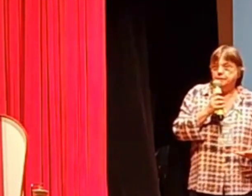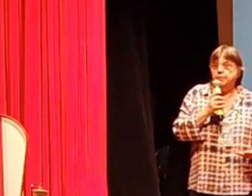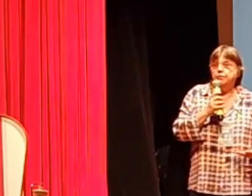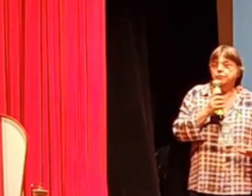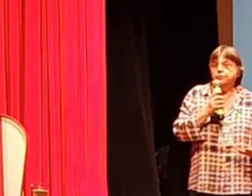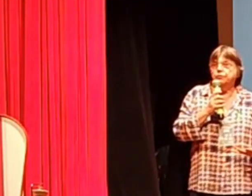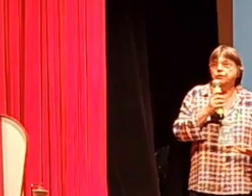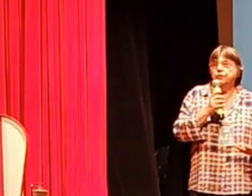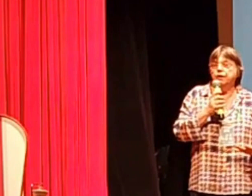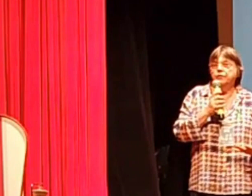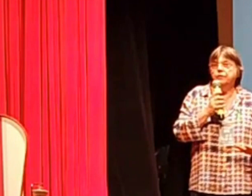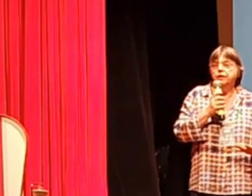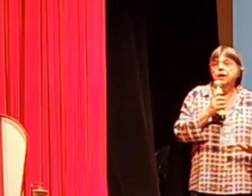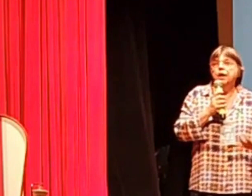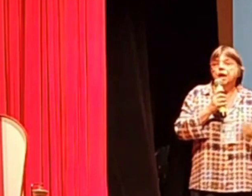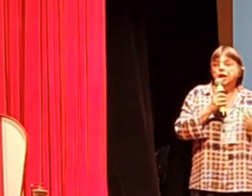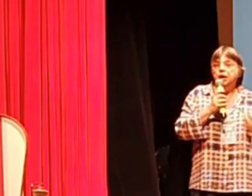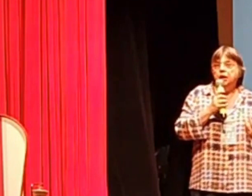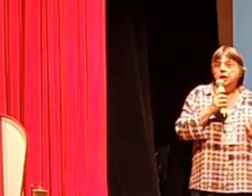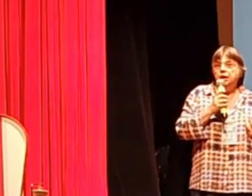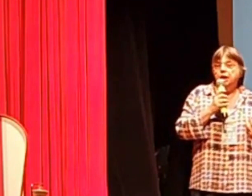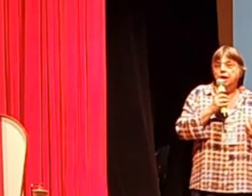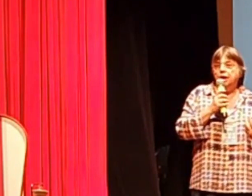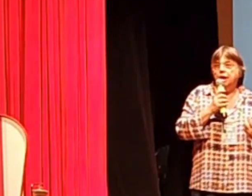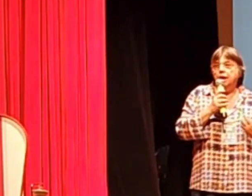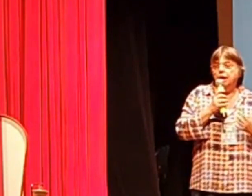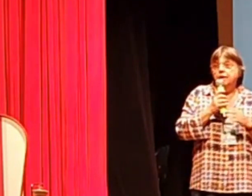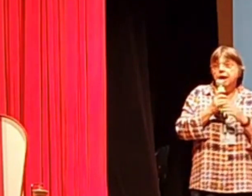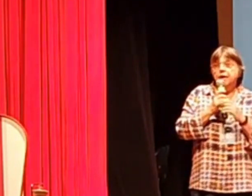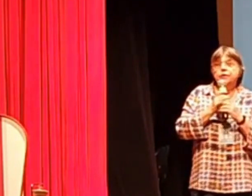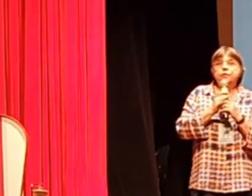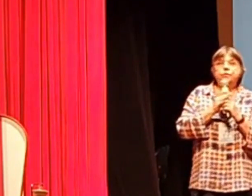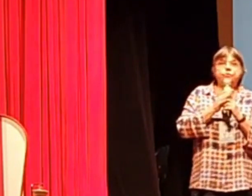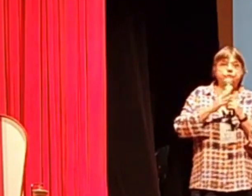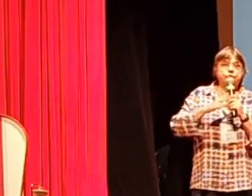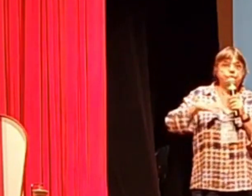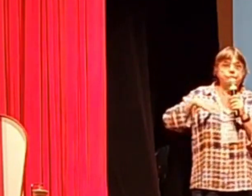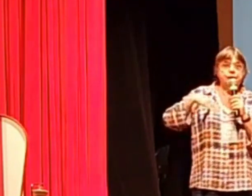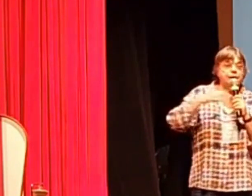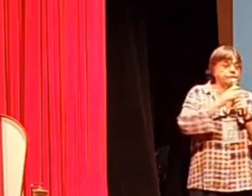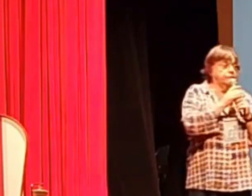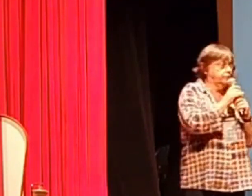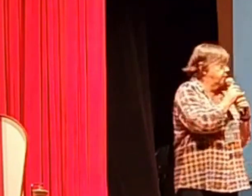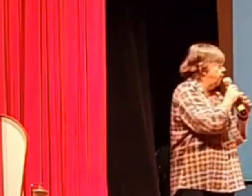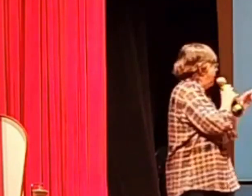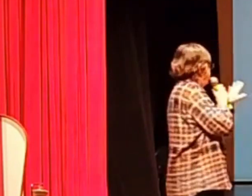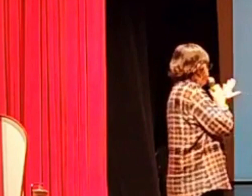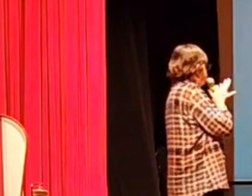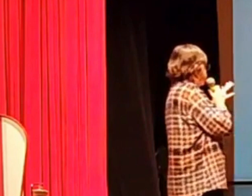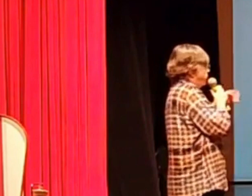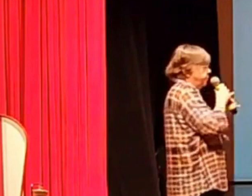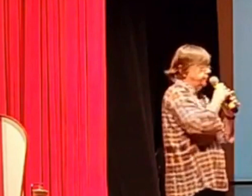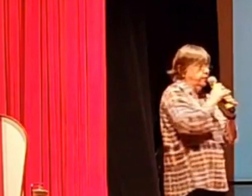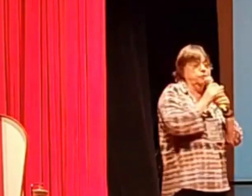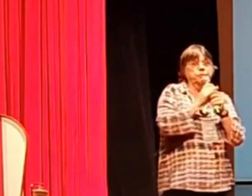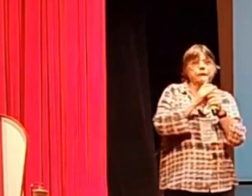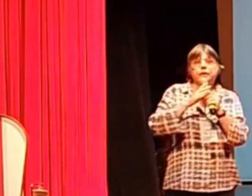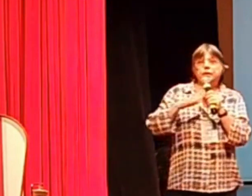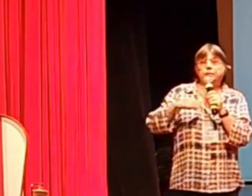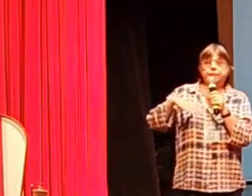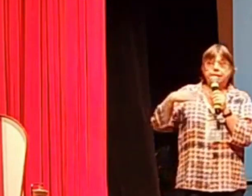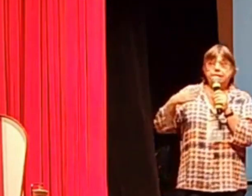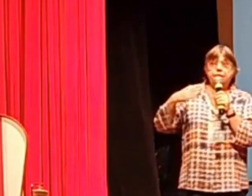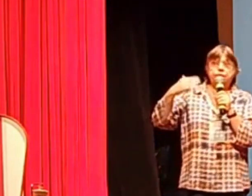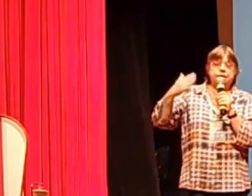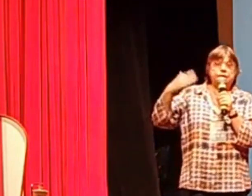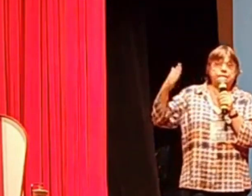que percebeu que tinha escoliose. E aí, esses 57%,